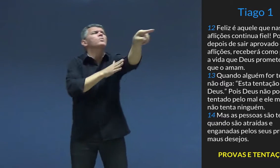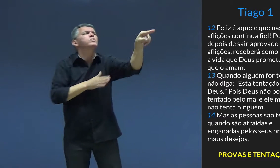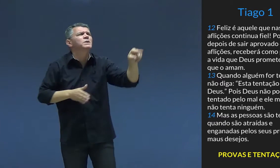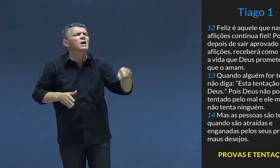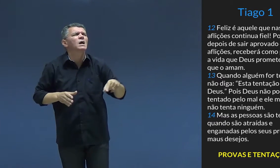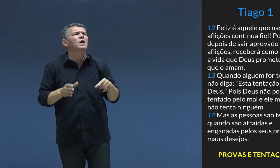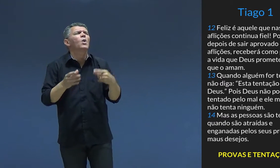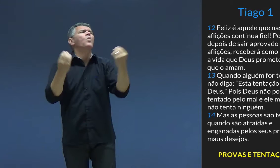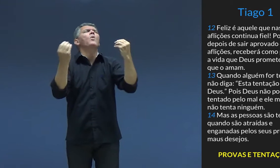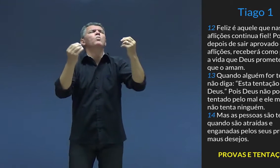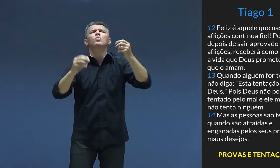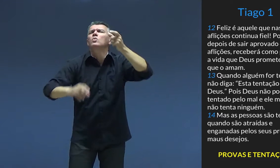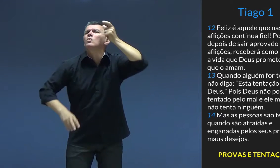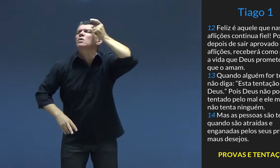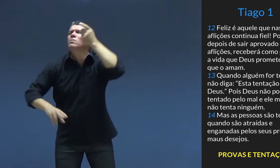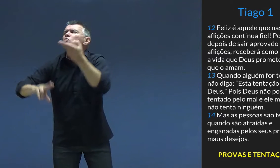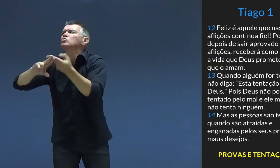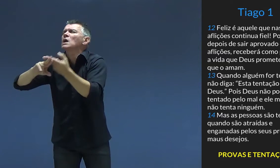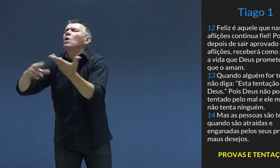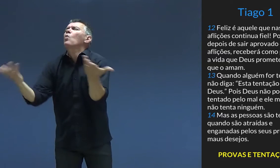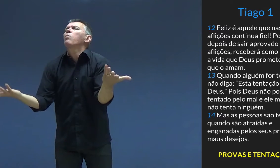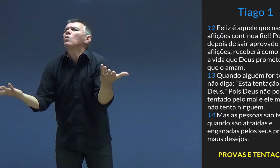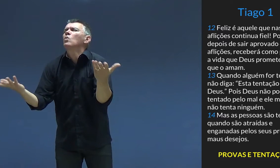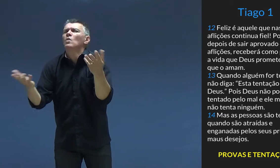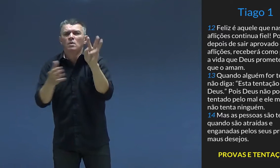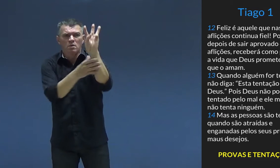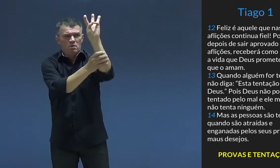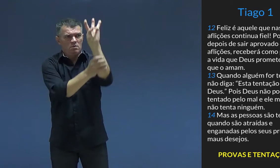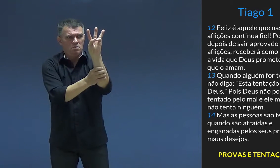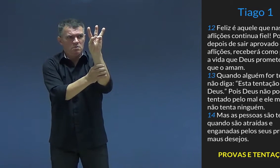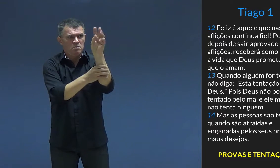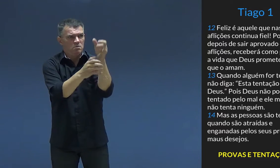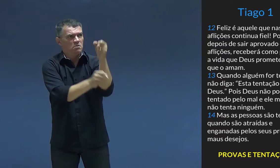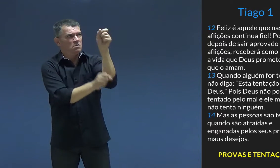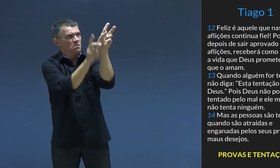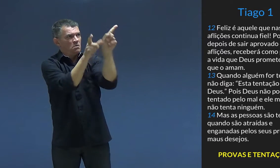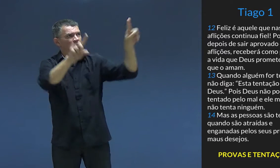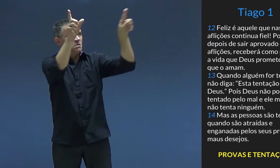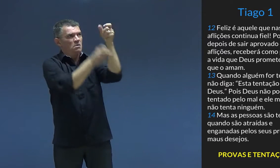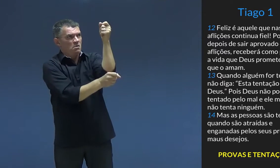começar. Vou perguntar para vocês, o que o diabo usou?